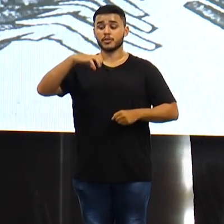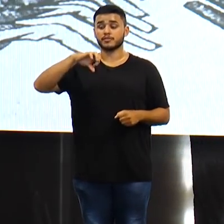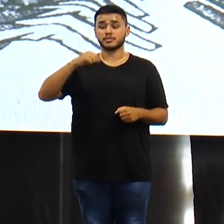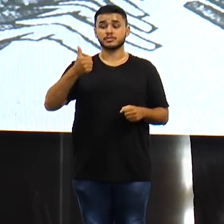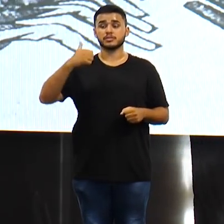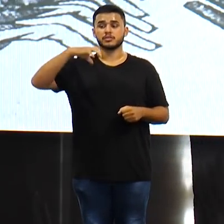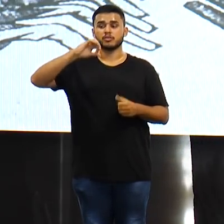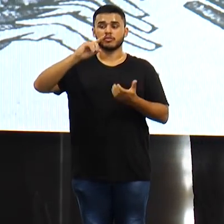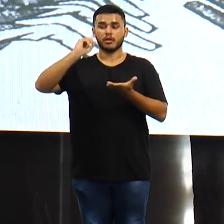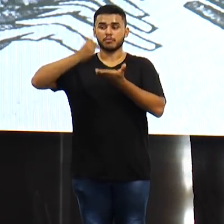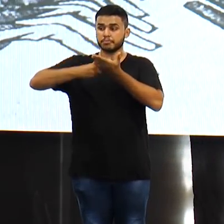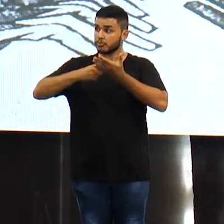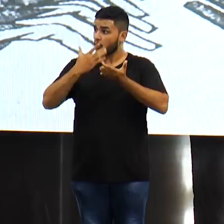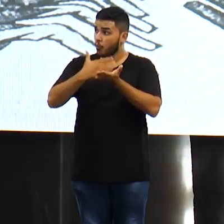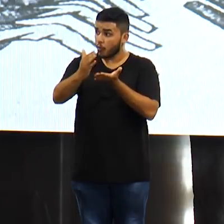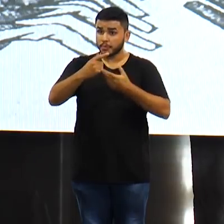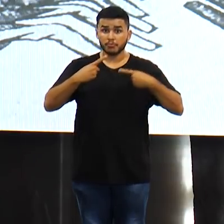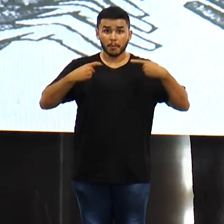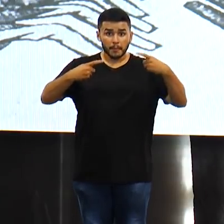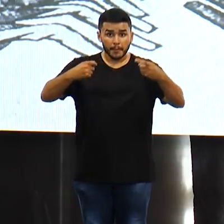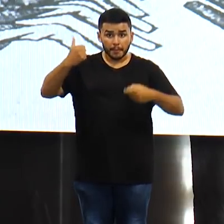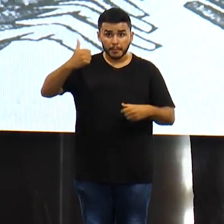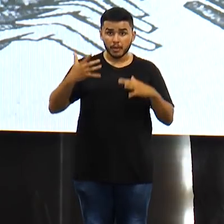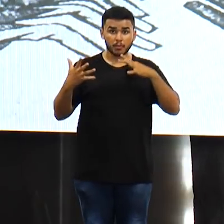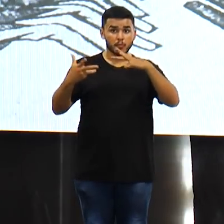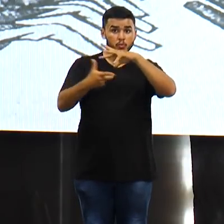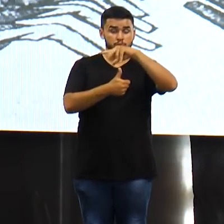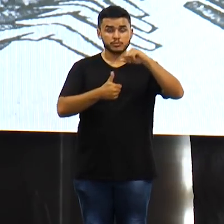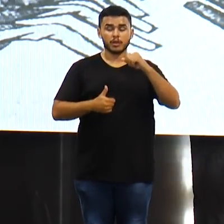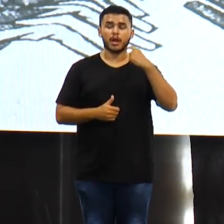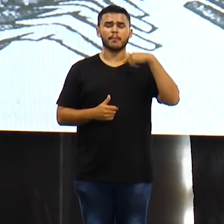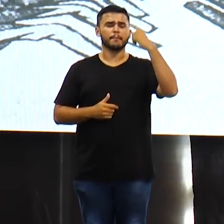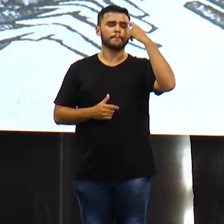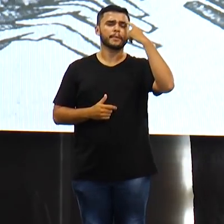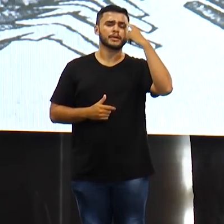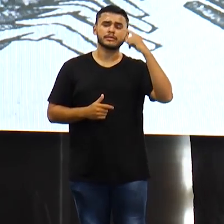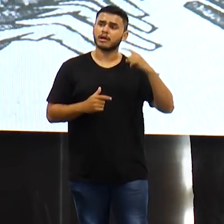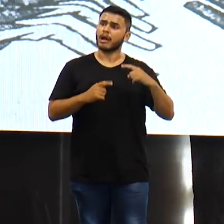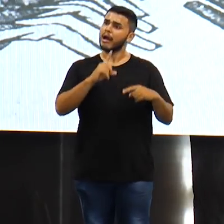ocasião, que a situação alemã